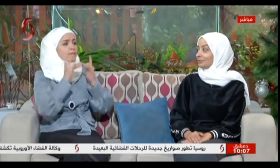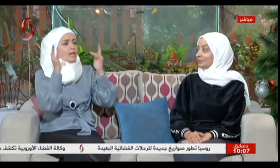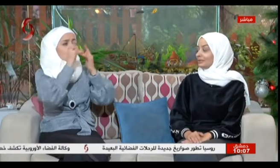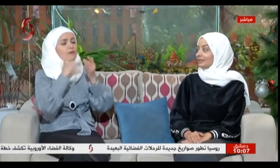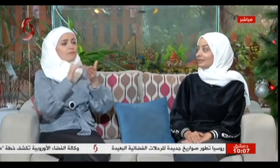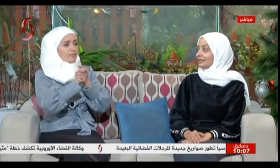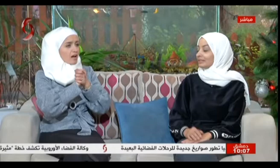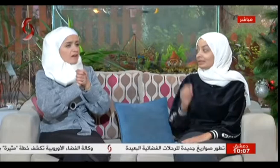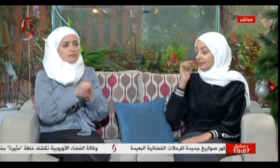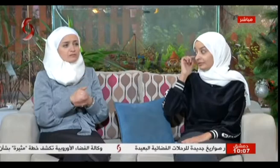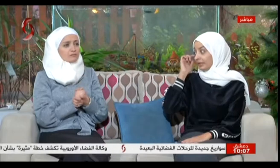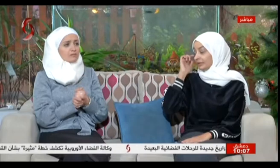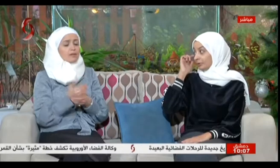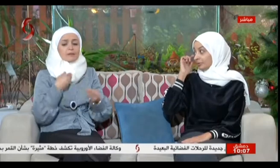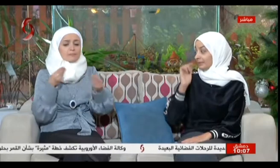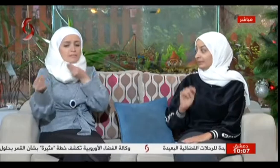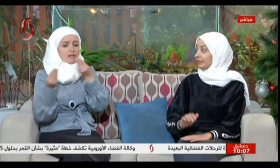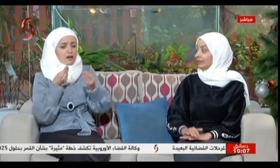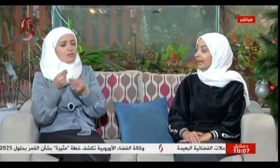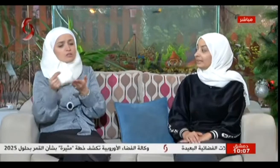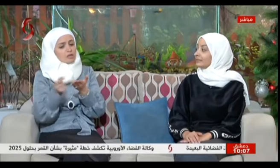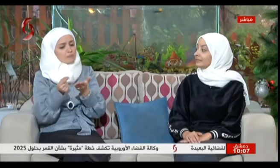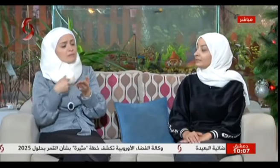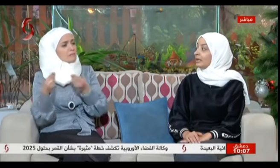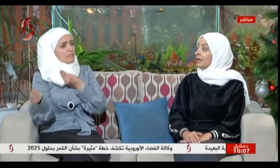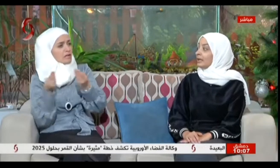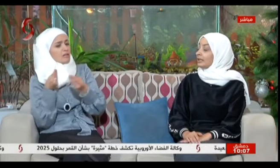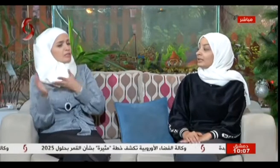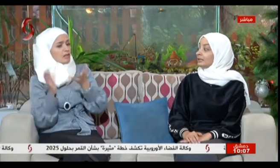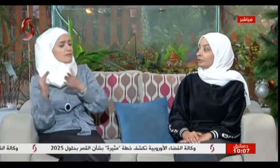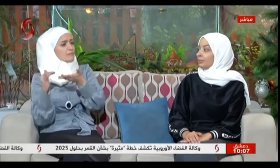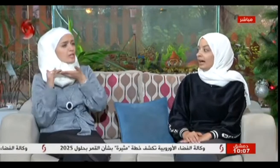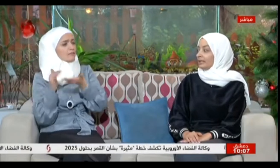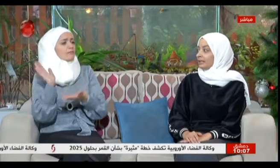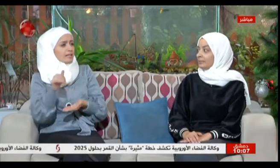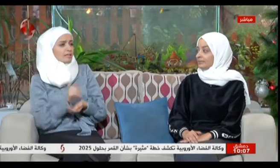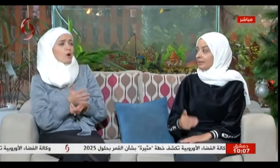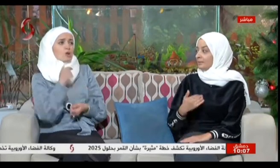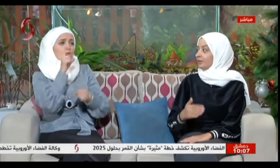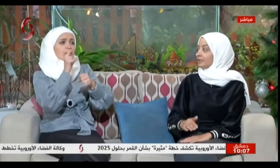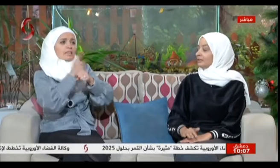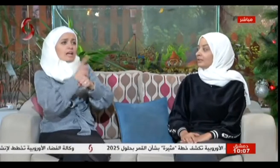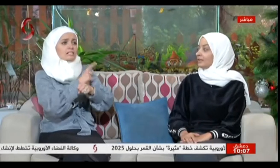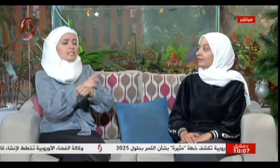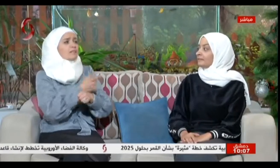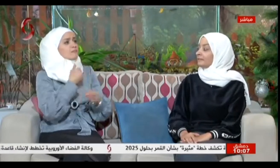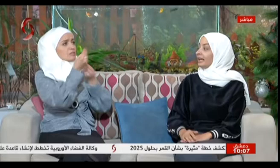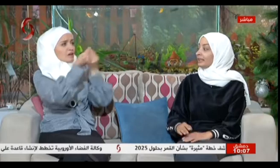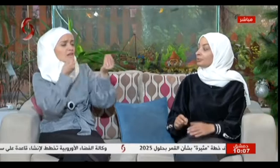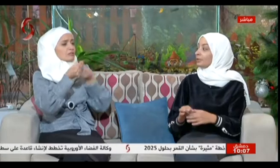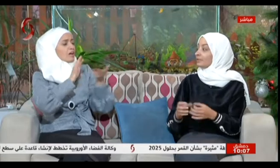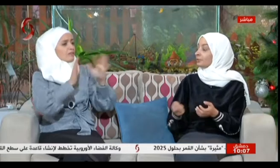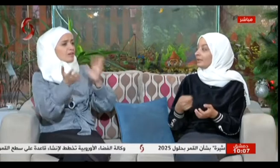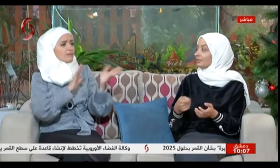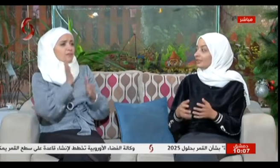الدكاترة بالجامعة كانوا كل رفقاتي كانوا سامعين، أنا لحالي كنت صم. كانوا بحال مثلا ما اجت